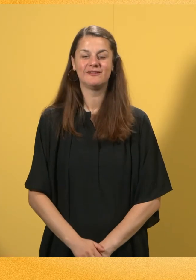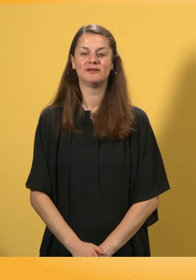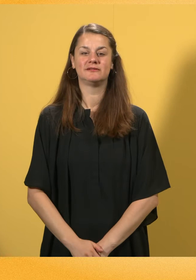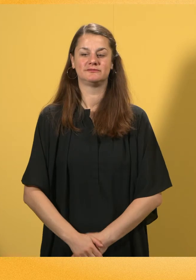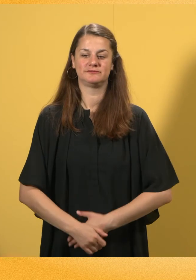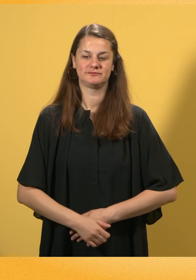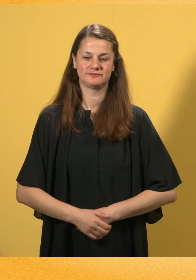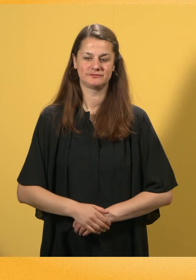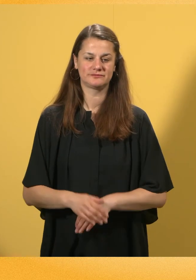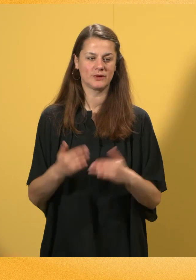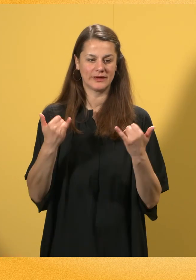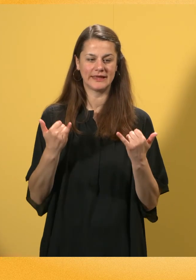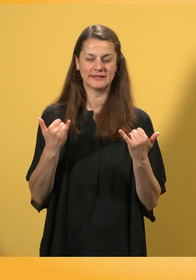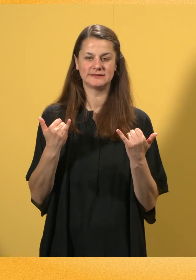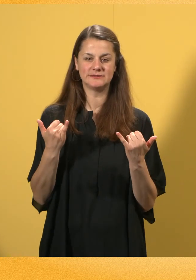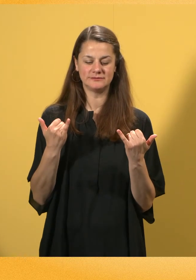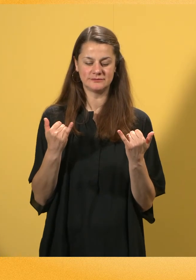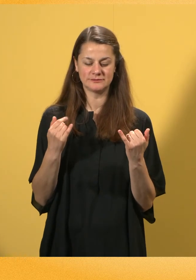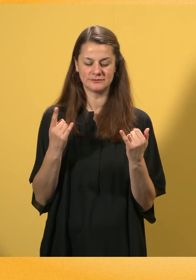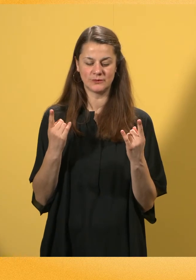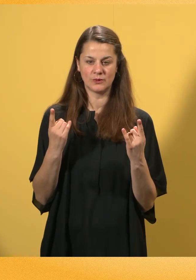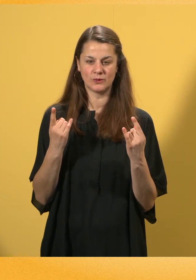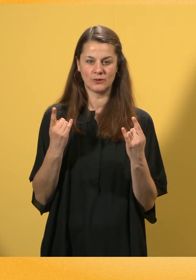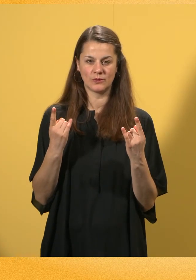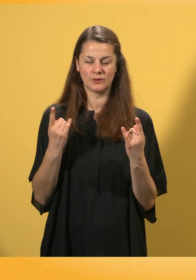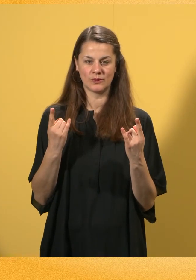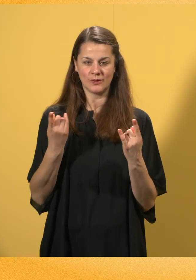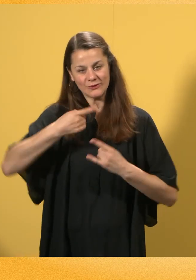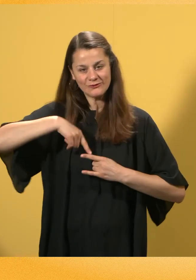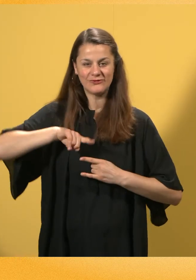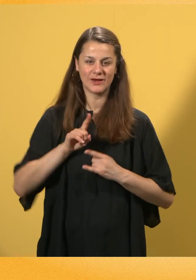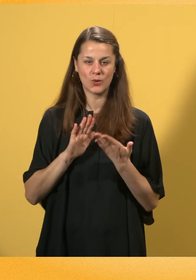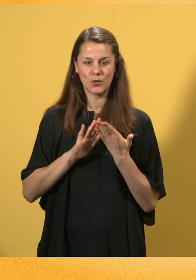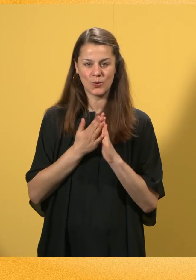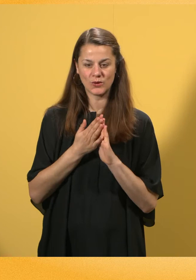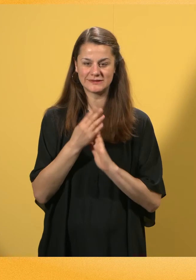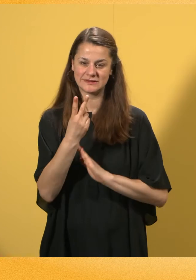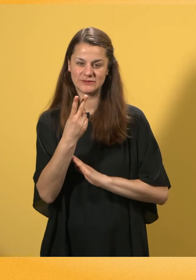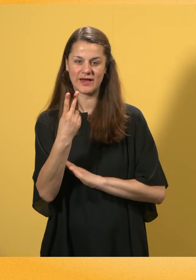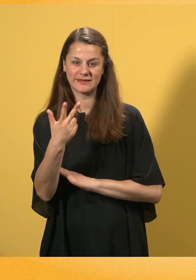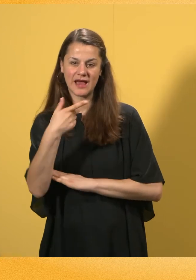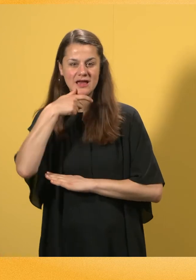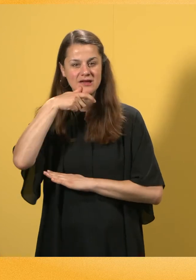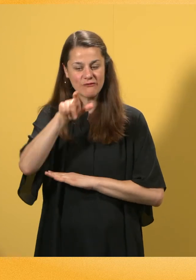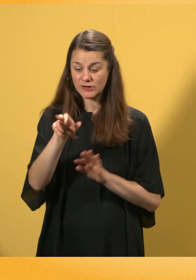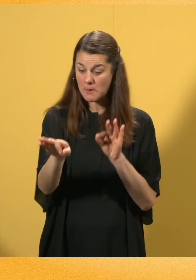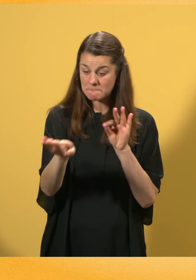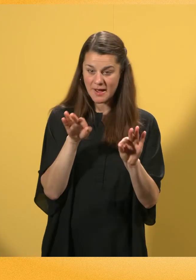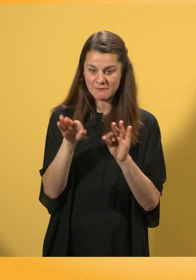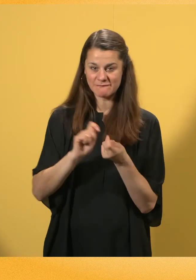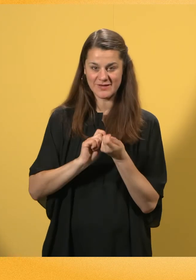Okay. Und jetzt ganz kurz spielen wir, weil ihr uns so kennengelernt habt, 2, 3 Begriffe aus